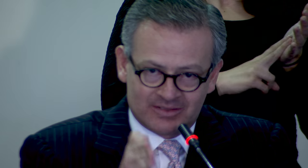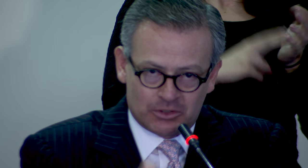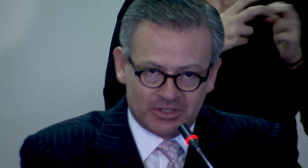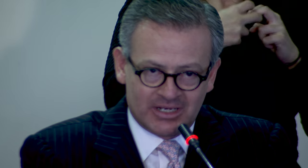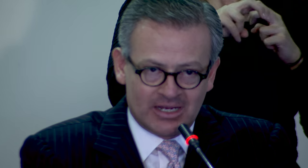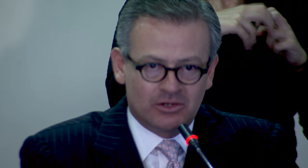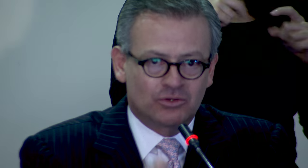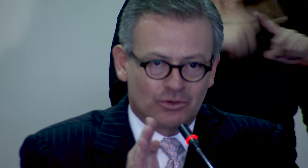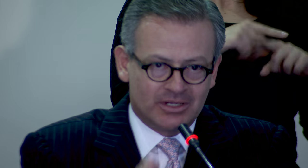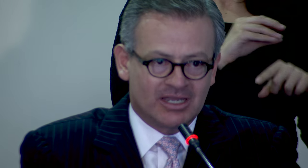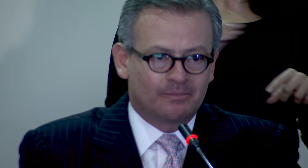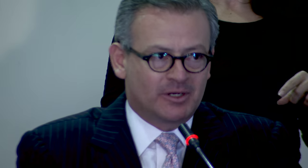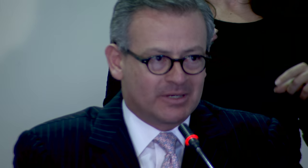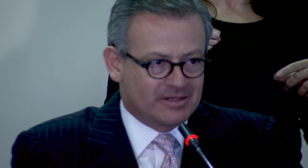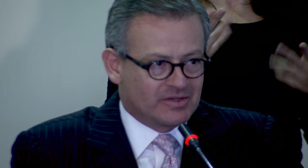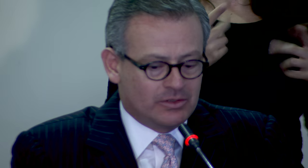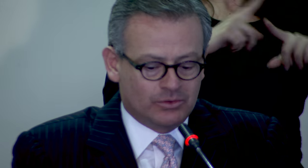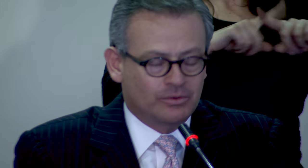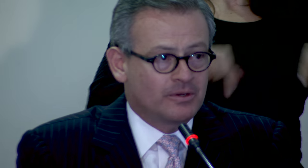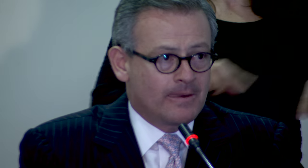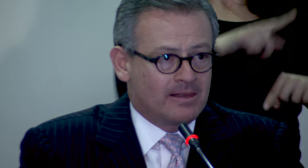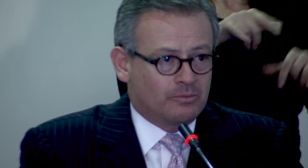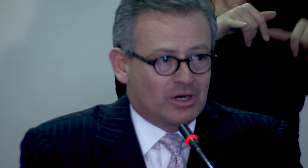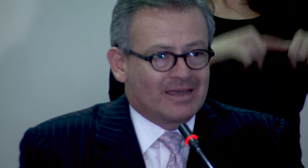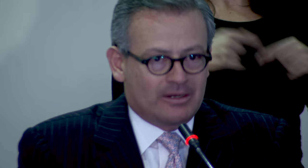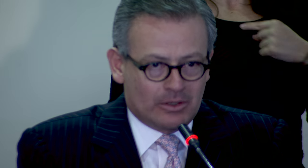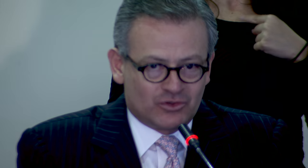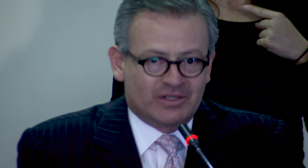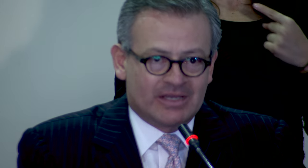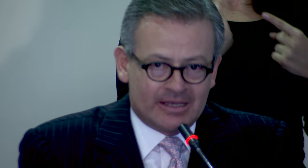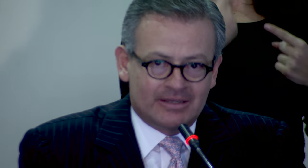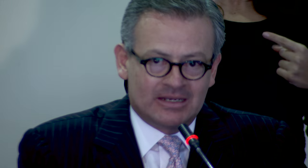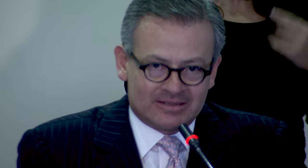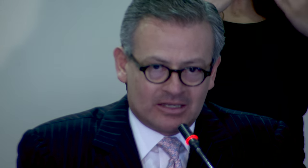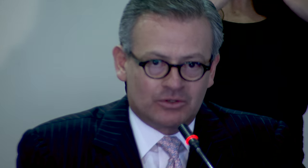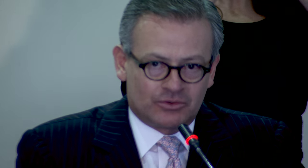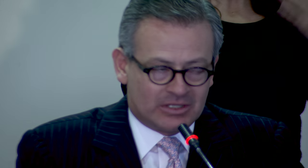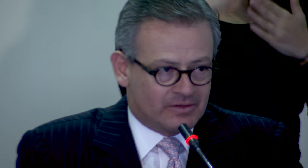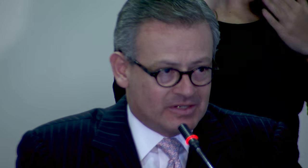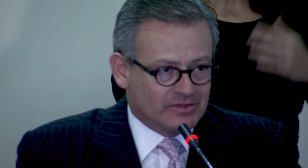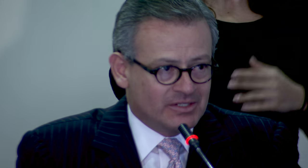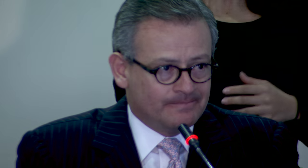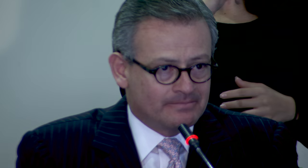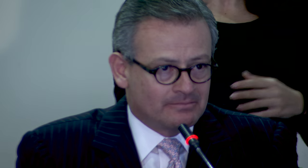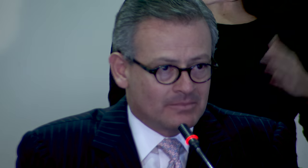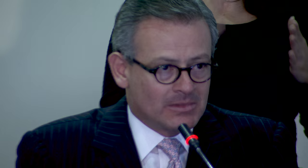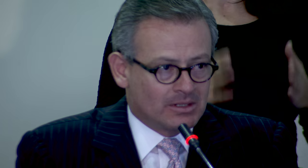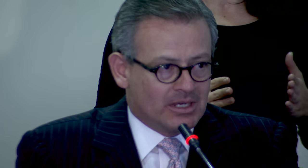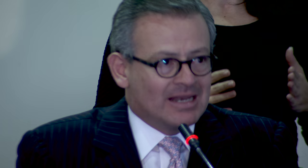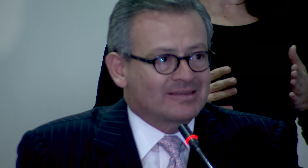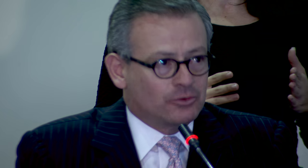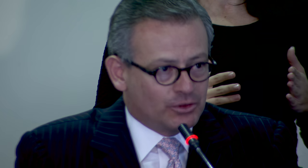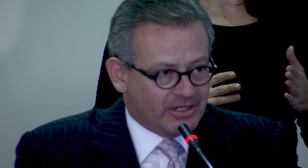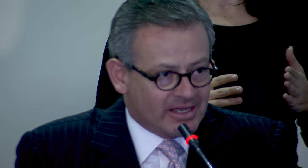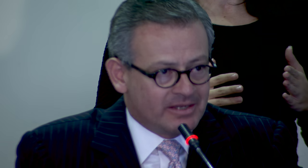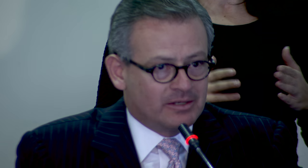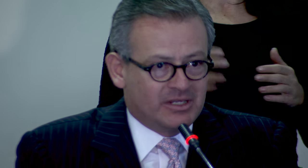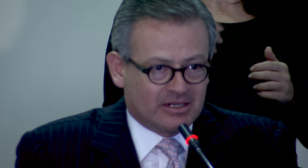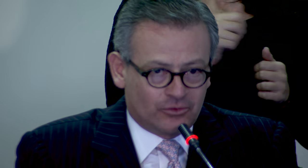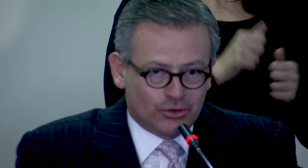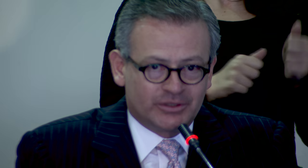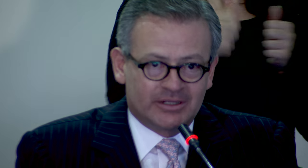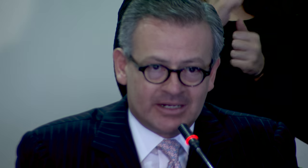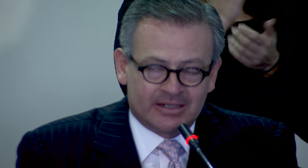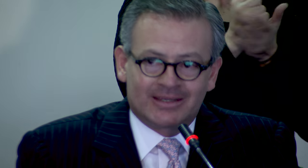tránsito extraordinario con el que han permanecido por la generosidad del Estado costarricense, y las autoridades